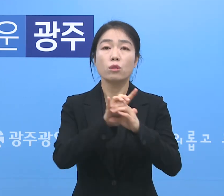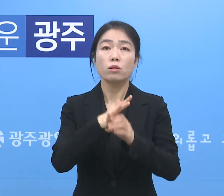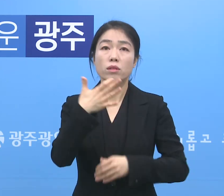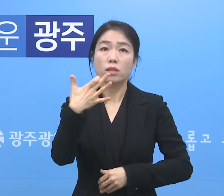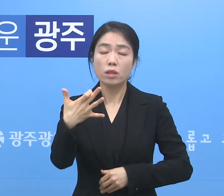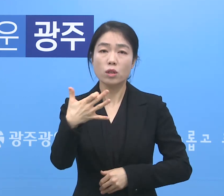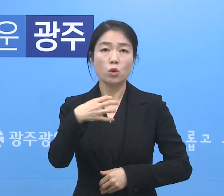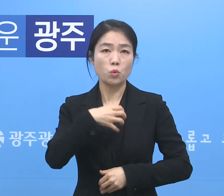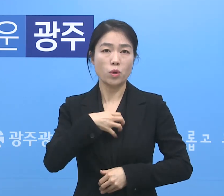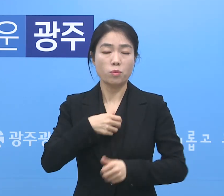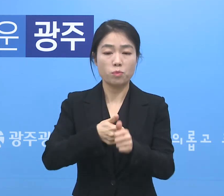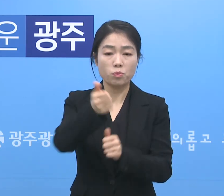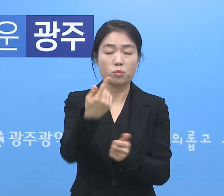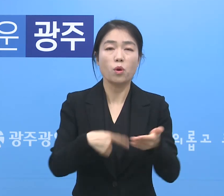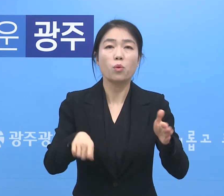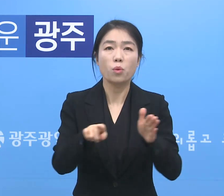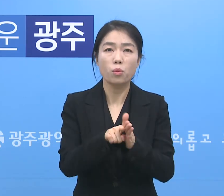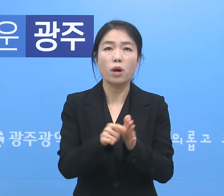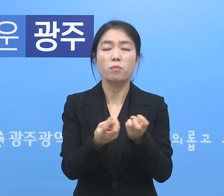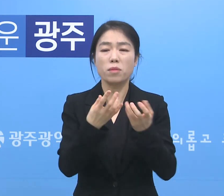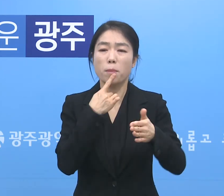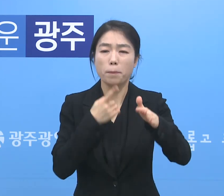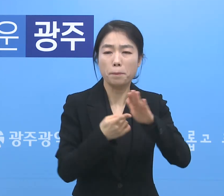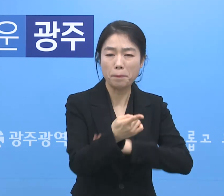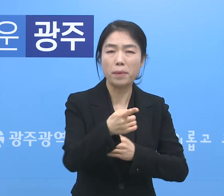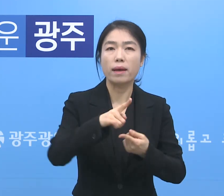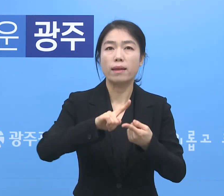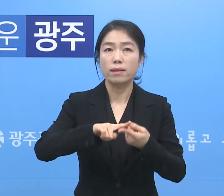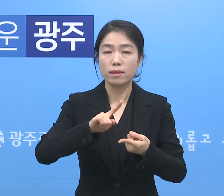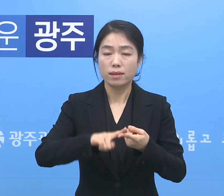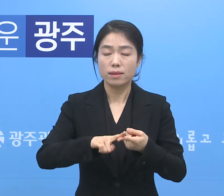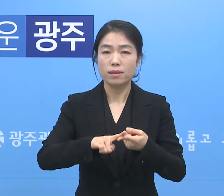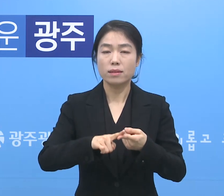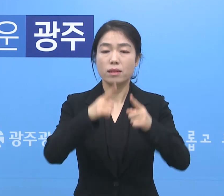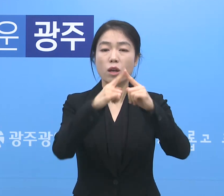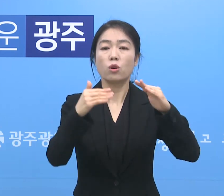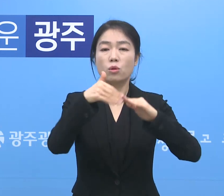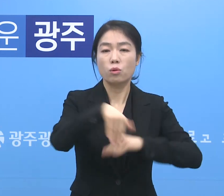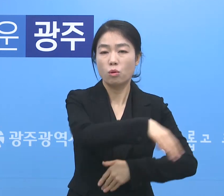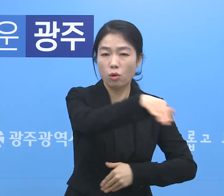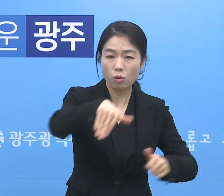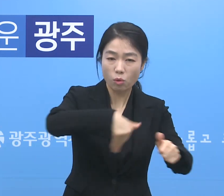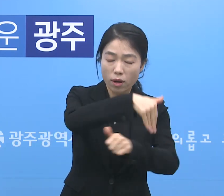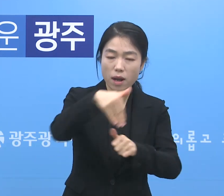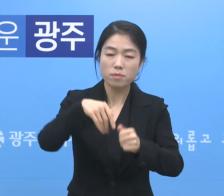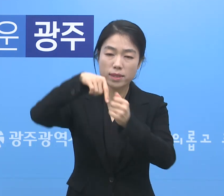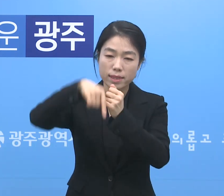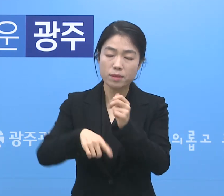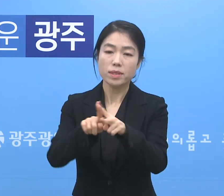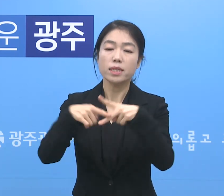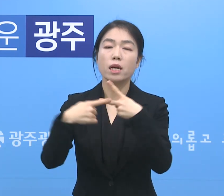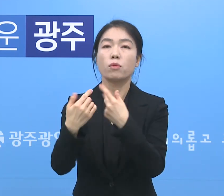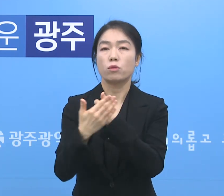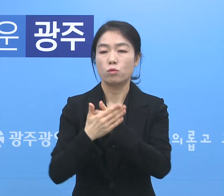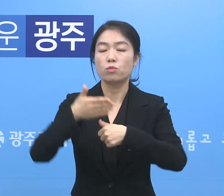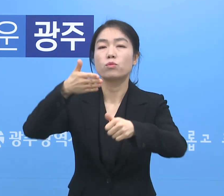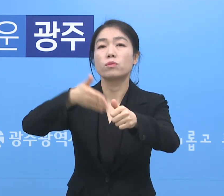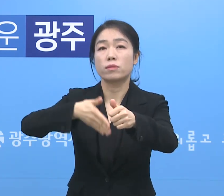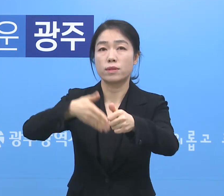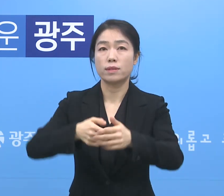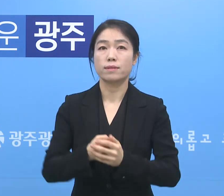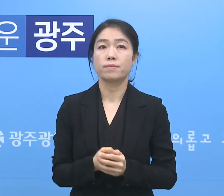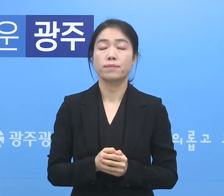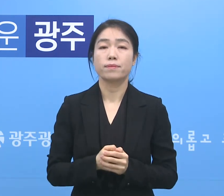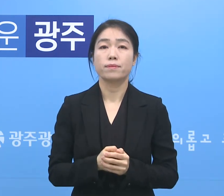코로나19 위기 극복을 위한 불가피한 조치에 대해 교계의 깊은 이해와 협조를 구합니다.